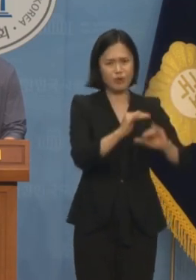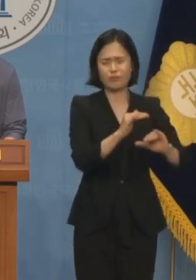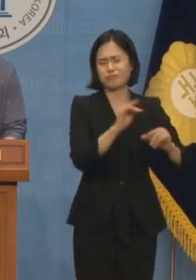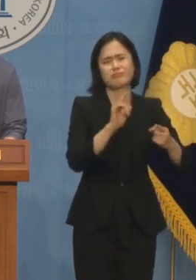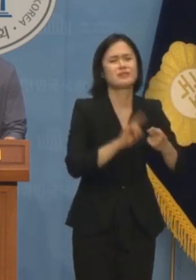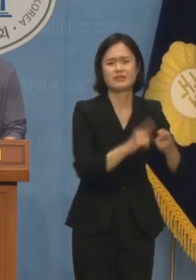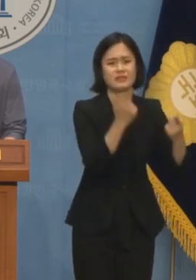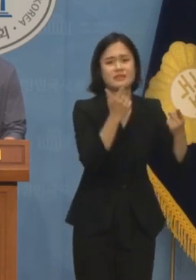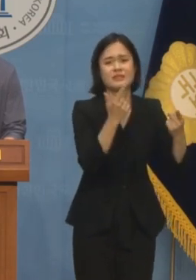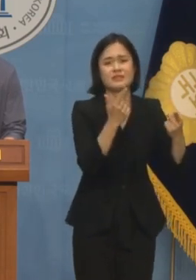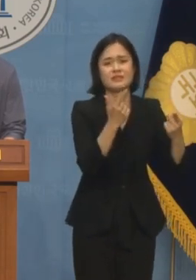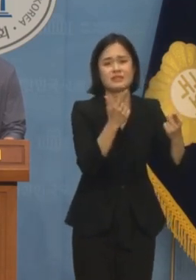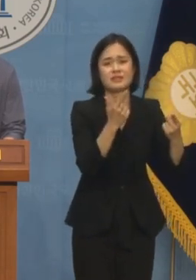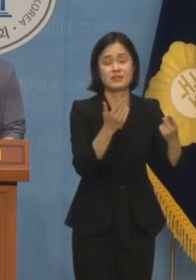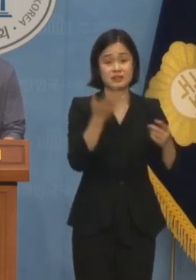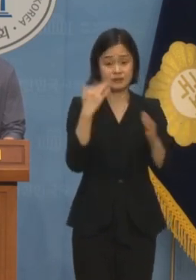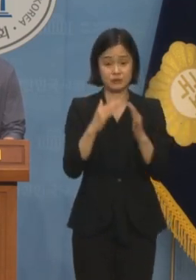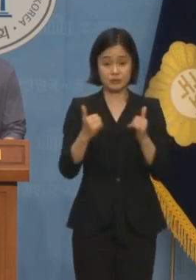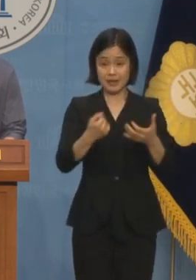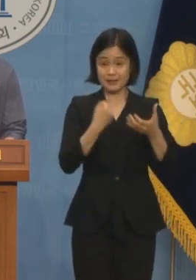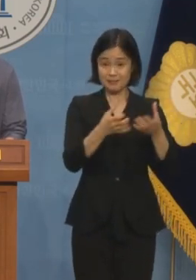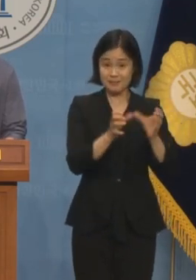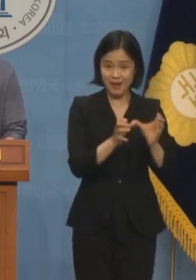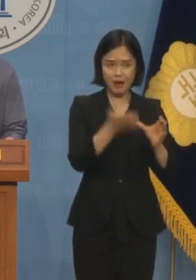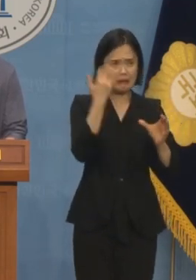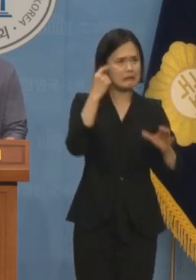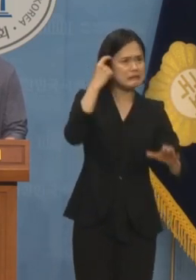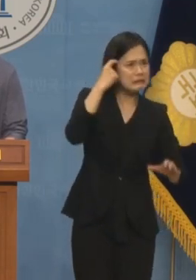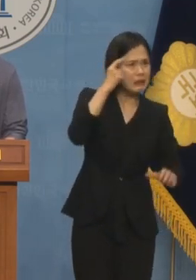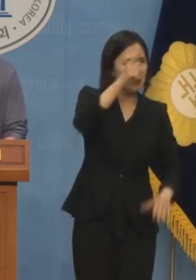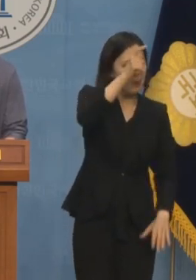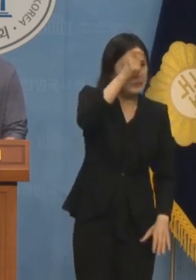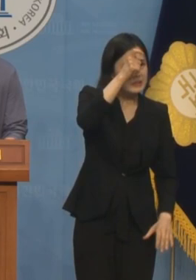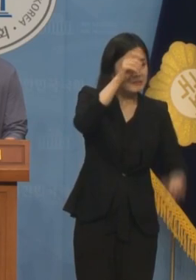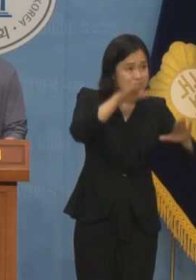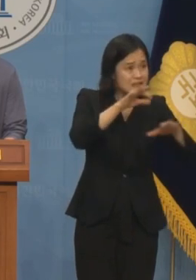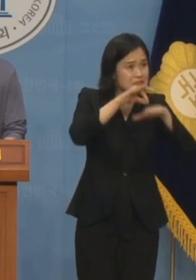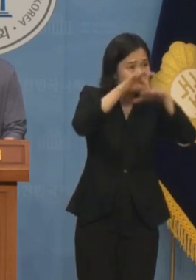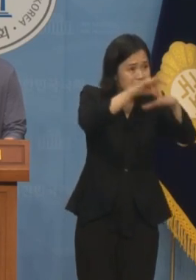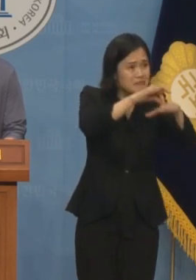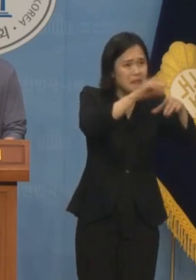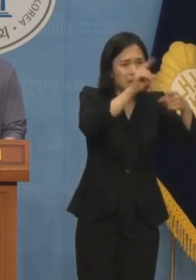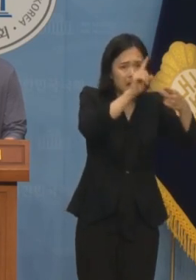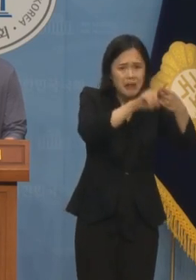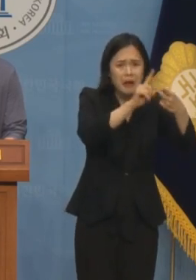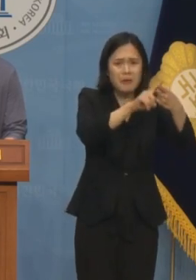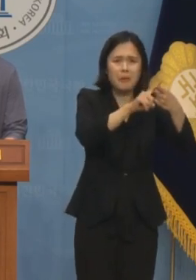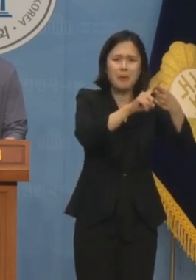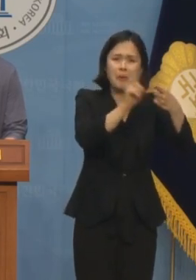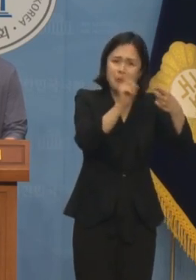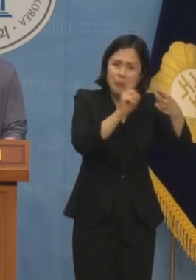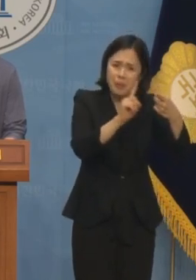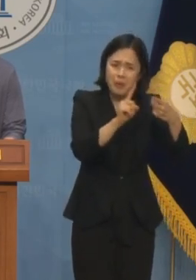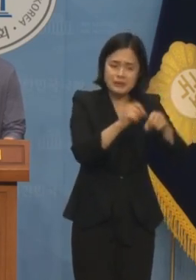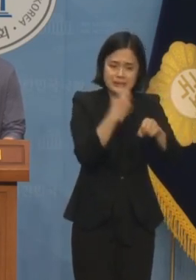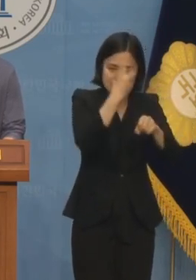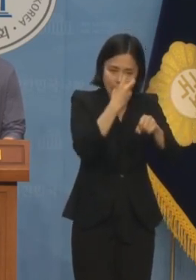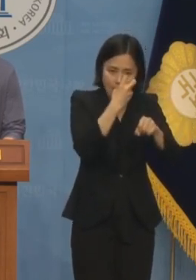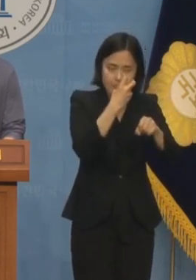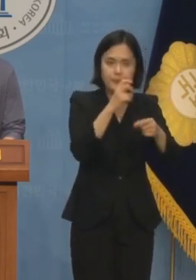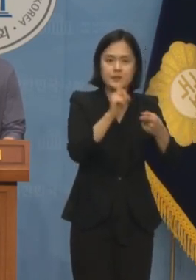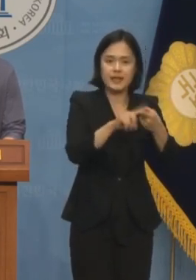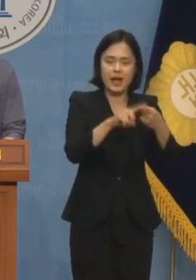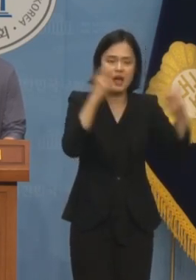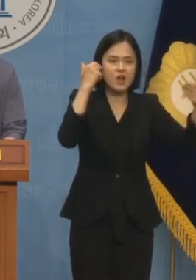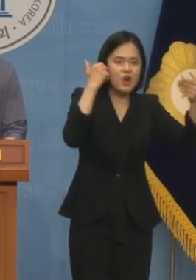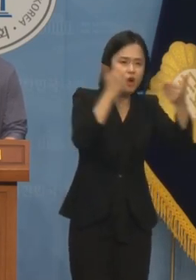입장에서 조금의 전향적 변화도 없이 여전한 완강한 거부에 그저 눈속임